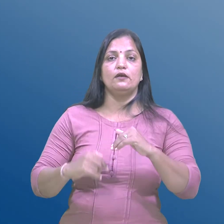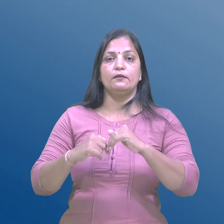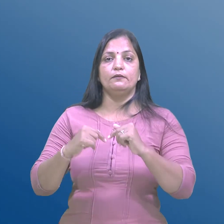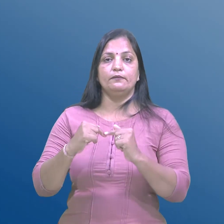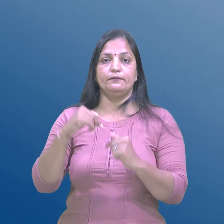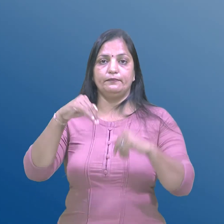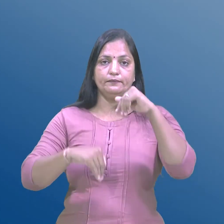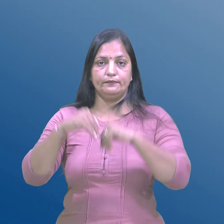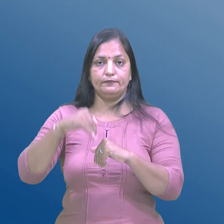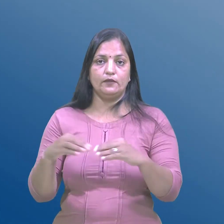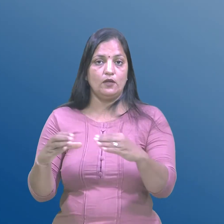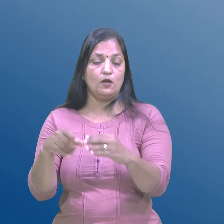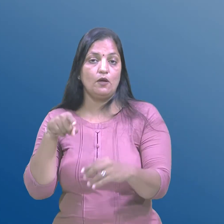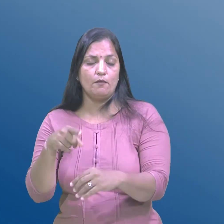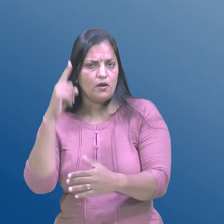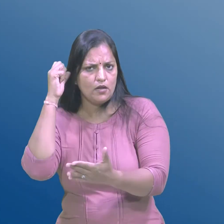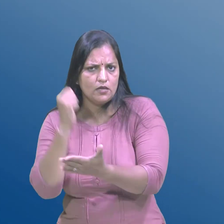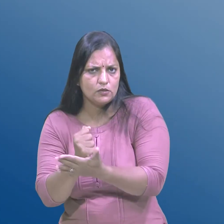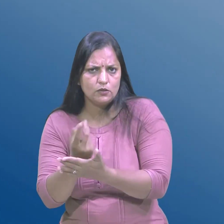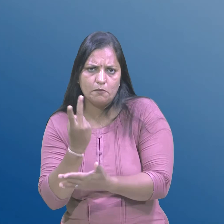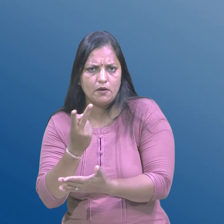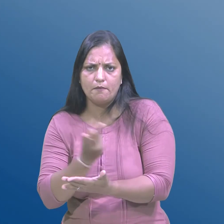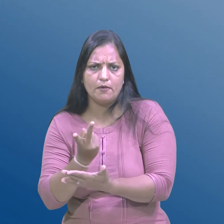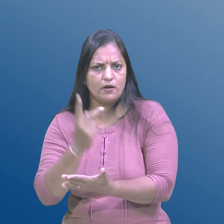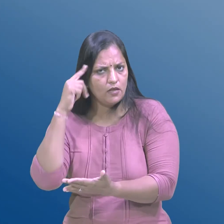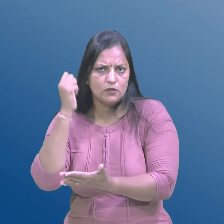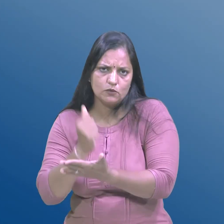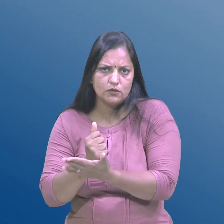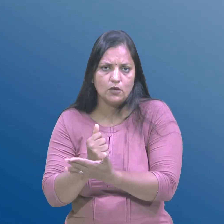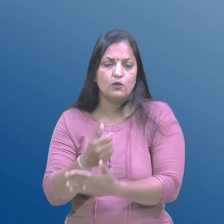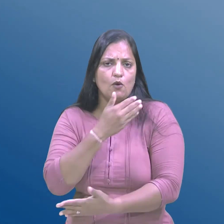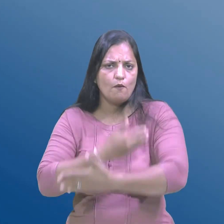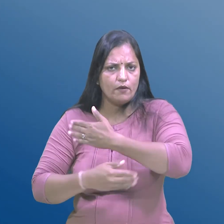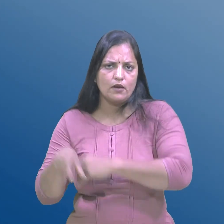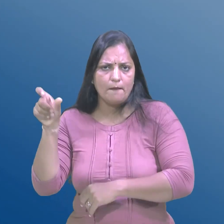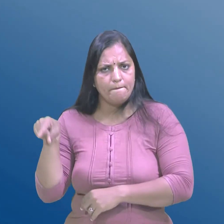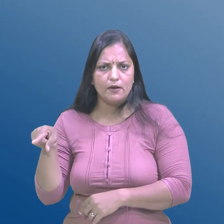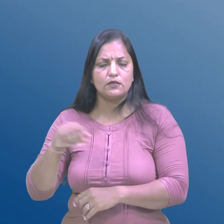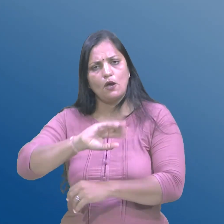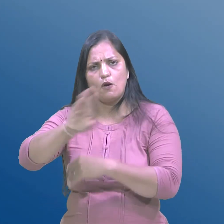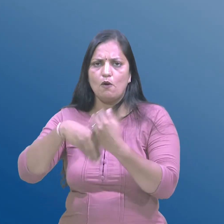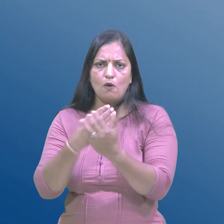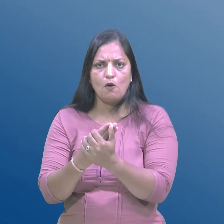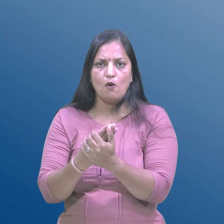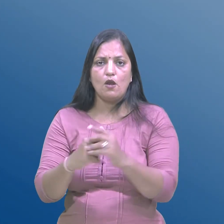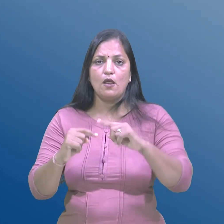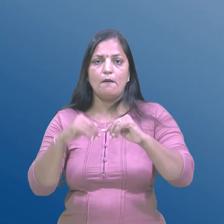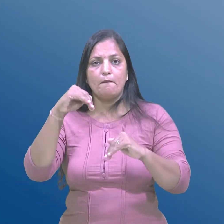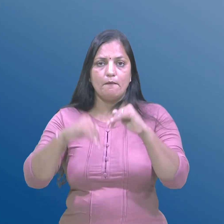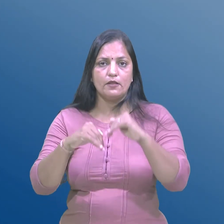કરશે કે વિકલાંગતા ધરાવતી વ્યક્તિઓ તમામ મતદાન મથકો સુધી